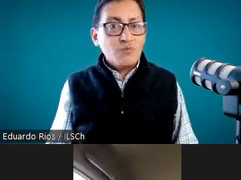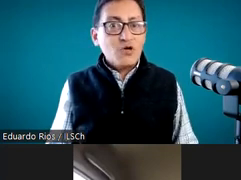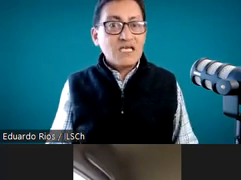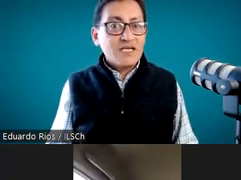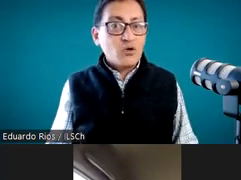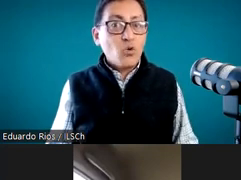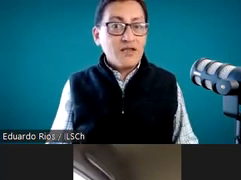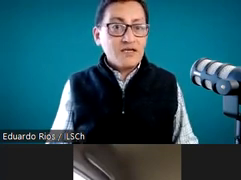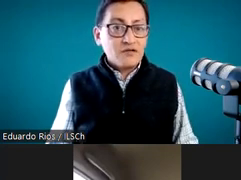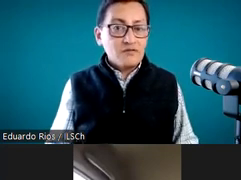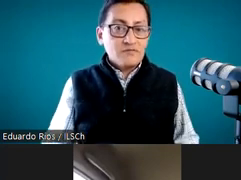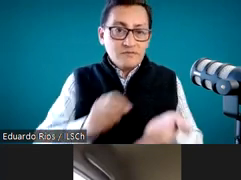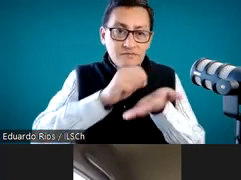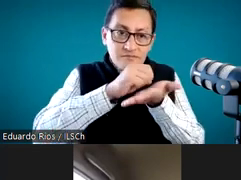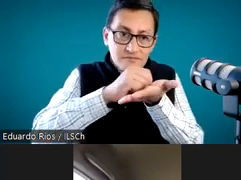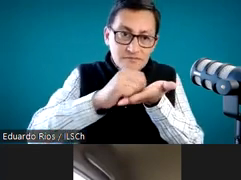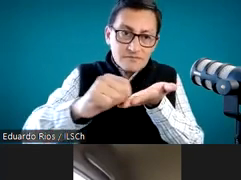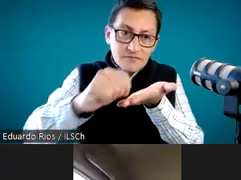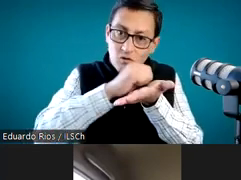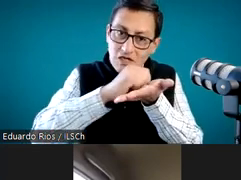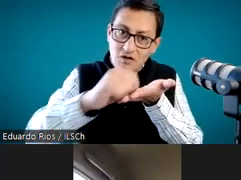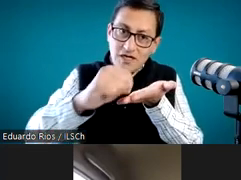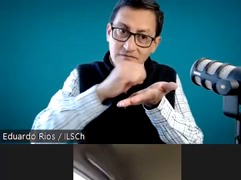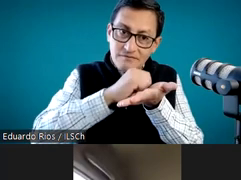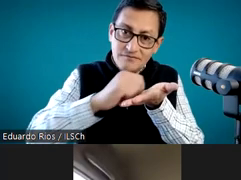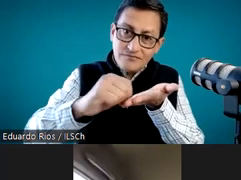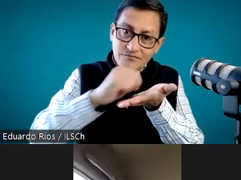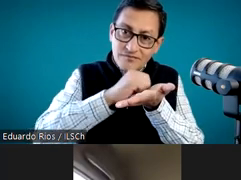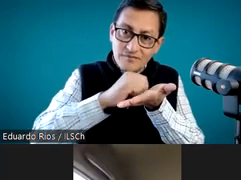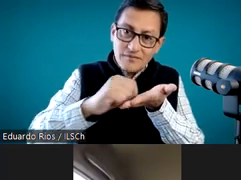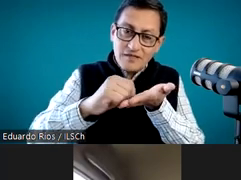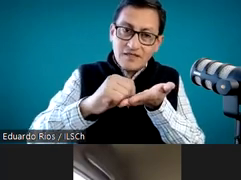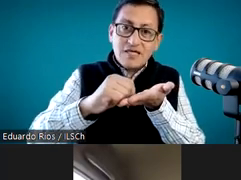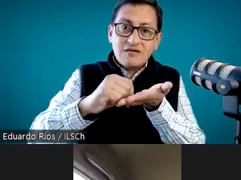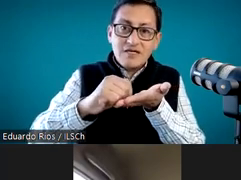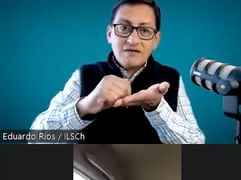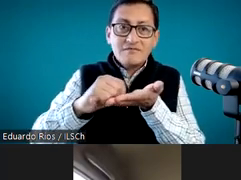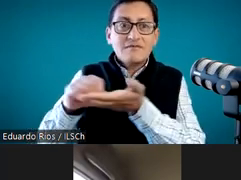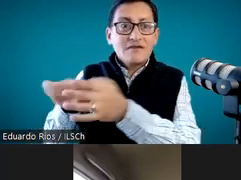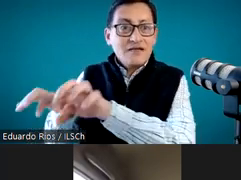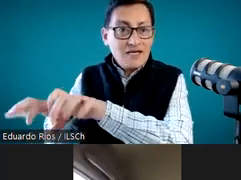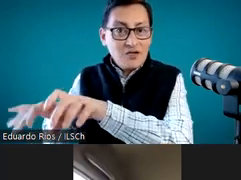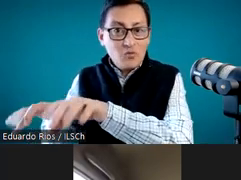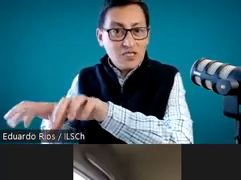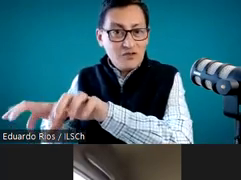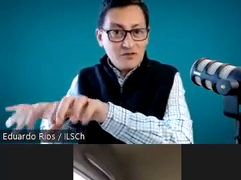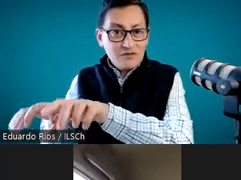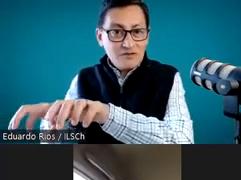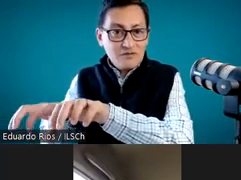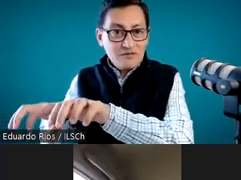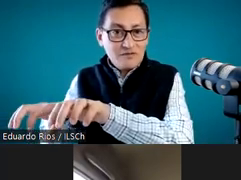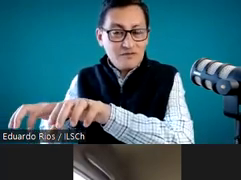es lo mismo escribir en un cuaderno o en una hoja que escribir en el